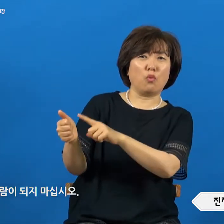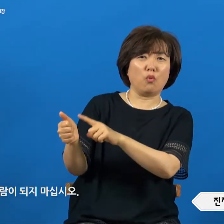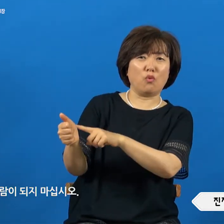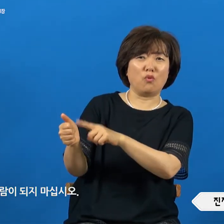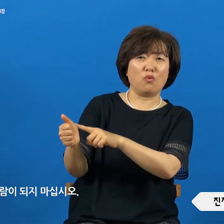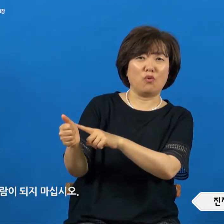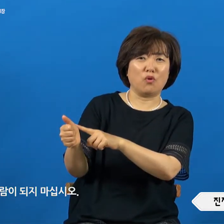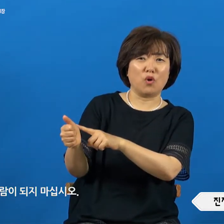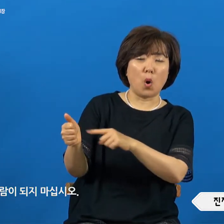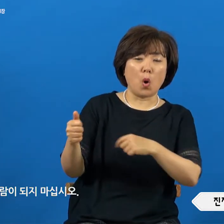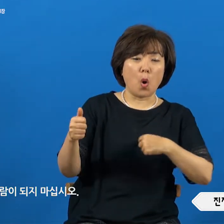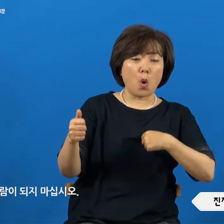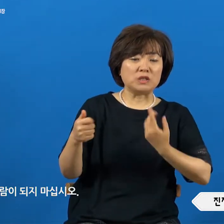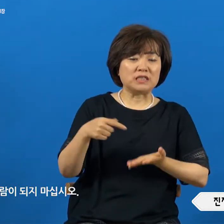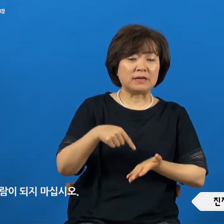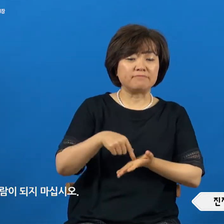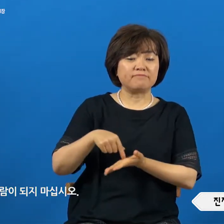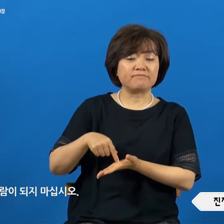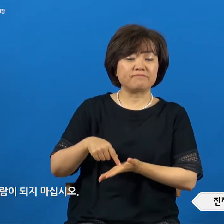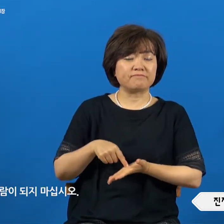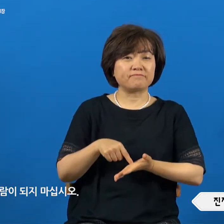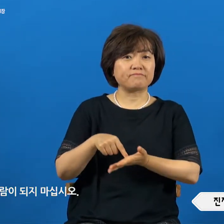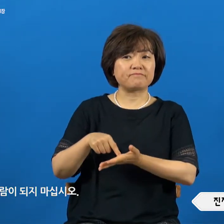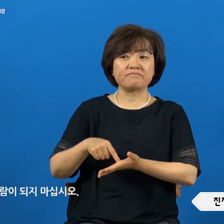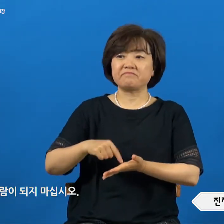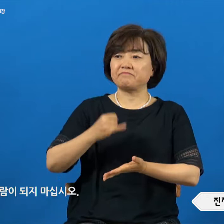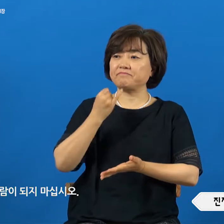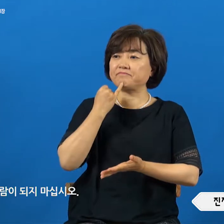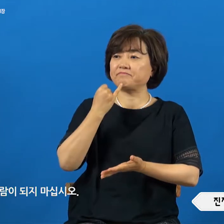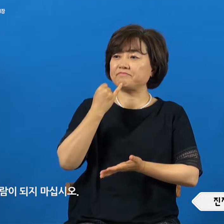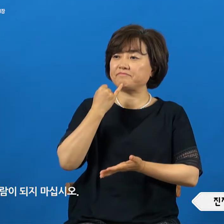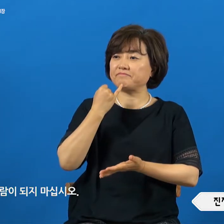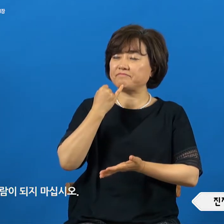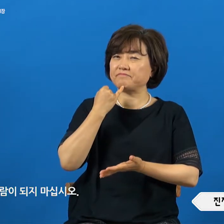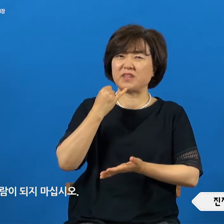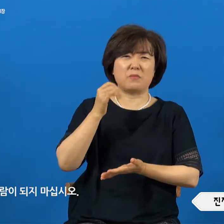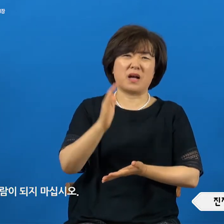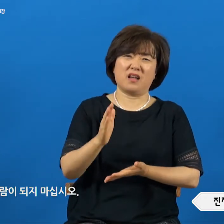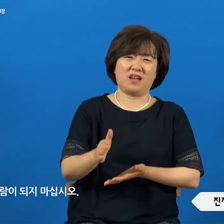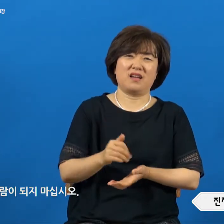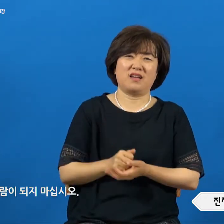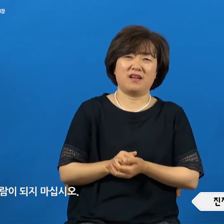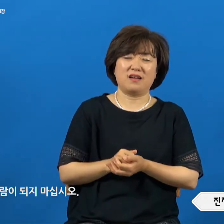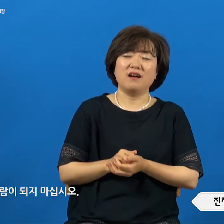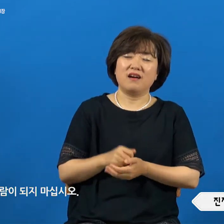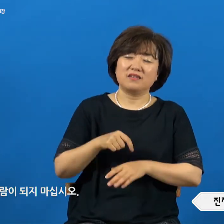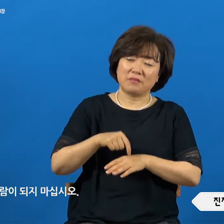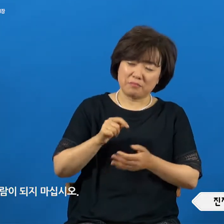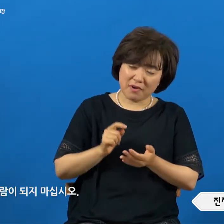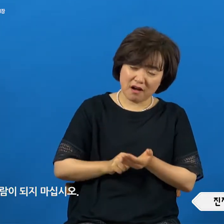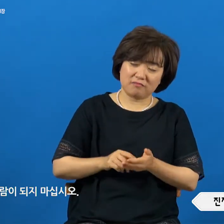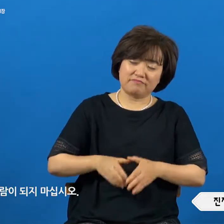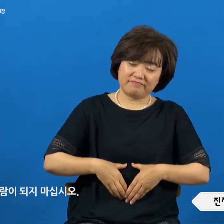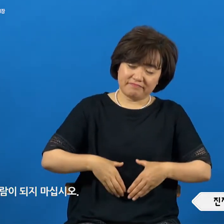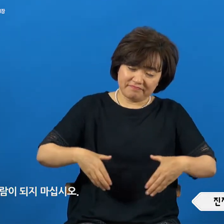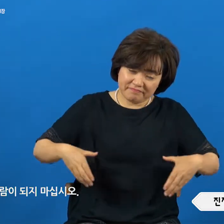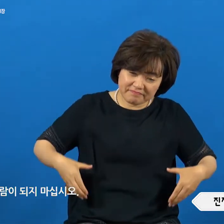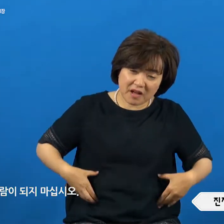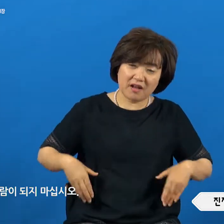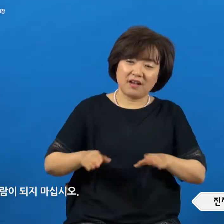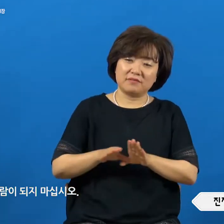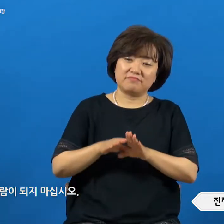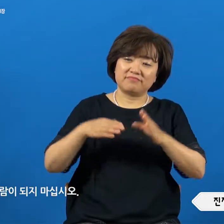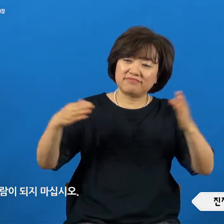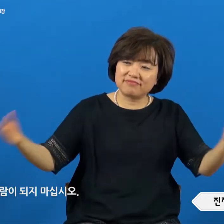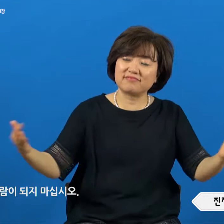있지 말고 오픈해서 나눌 수 있는 사람이 되어 주십시오. 남들이 가까이 갈 수